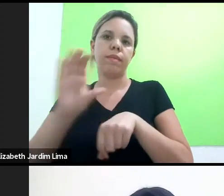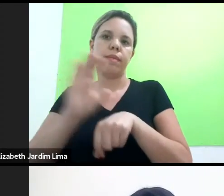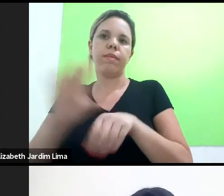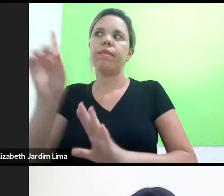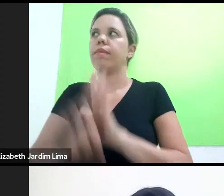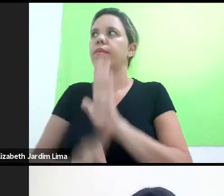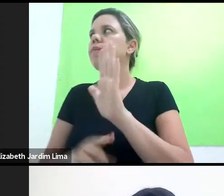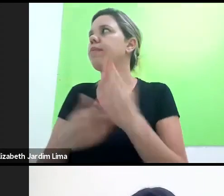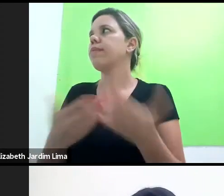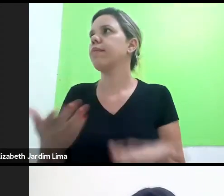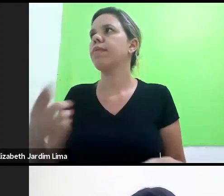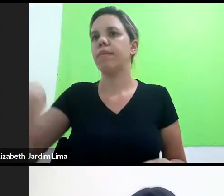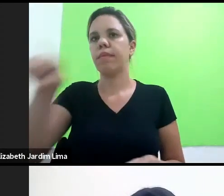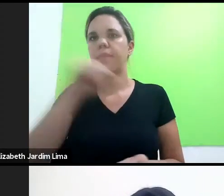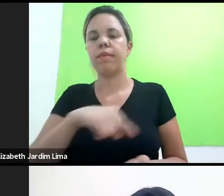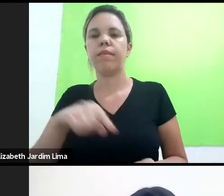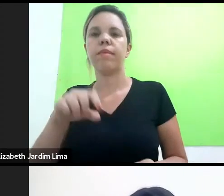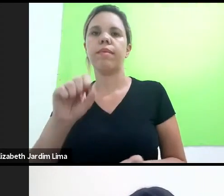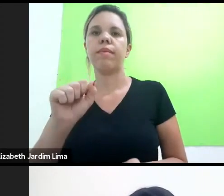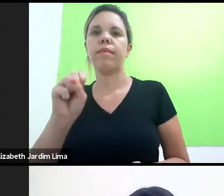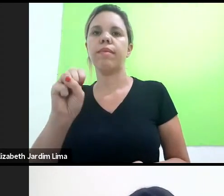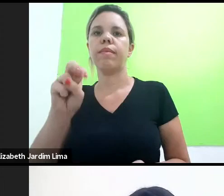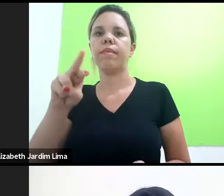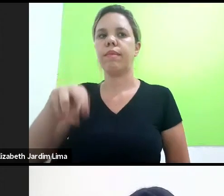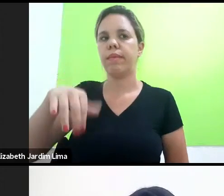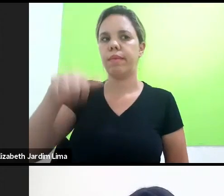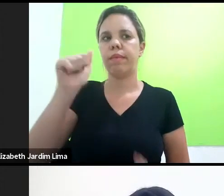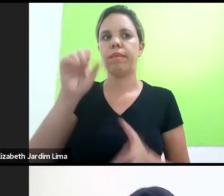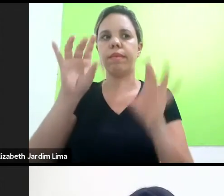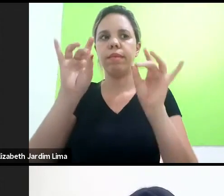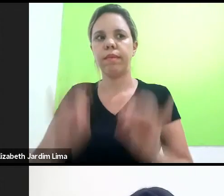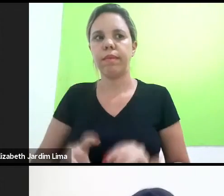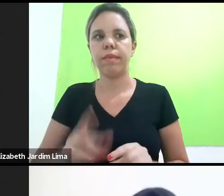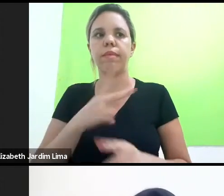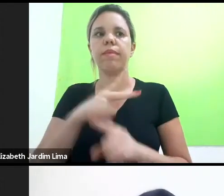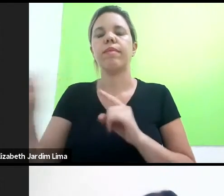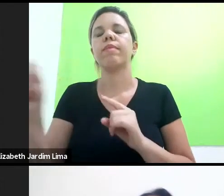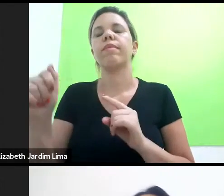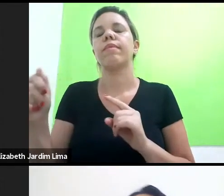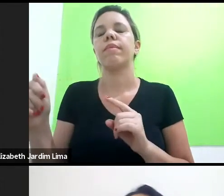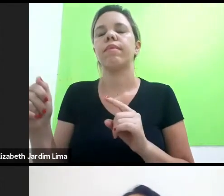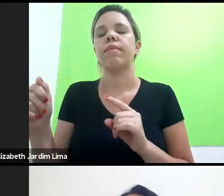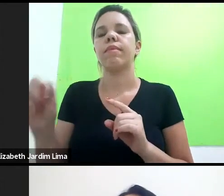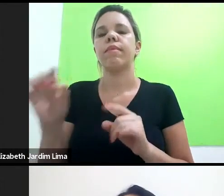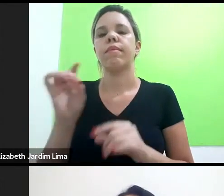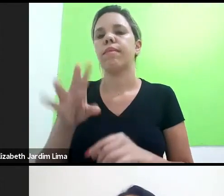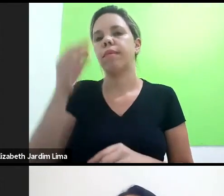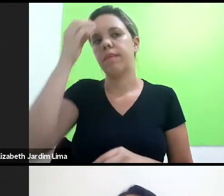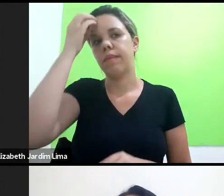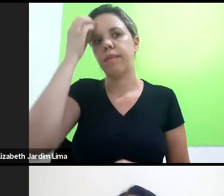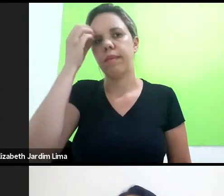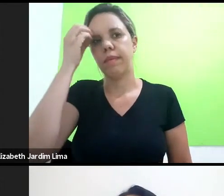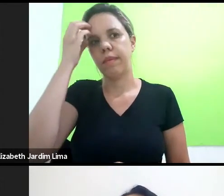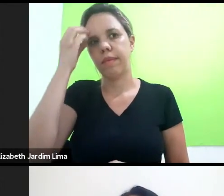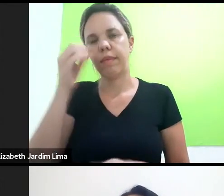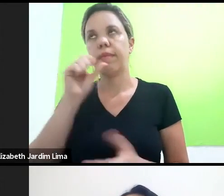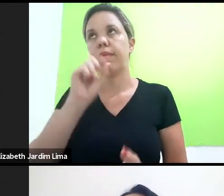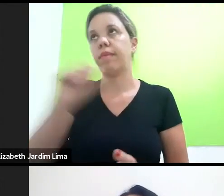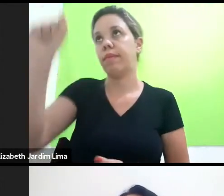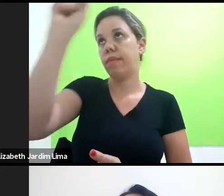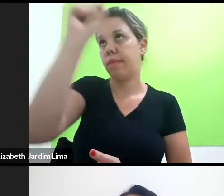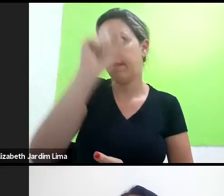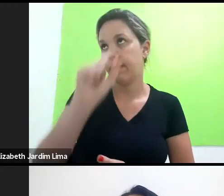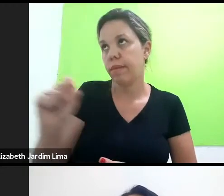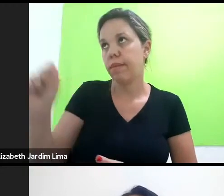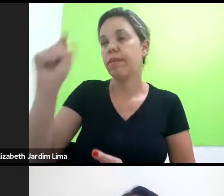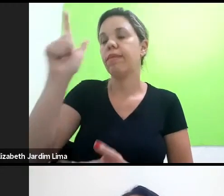vocês, como a Samara trouxe com bastante detalhe, né, é uma superação, não só é uma superação geográfica, né, espacial, e